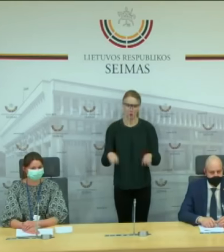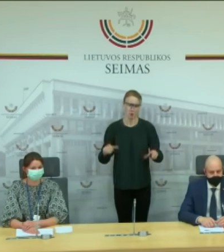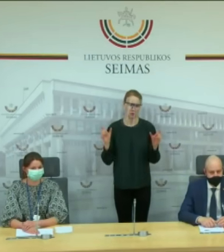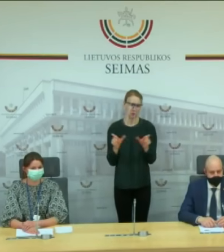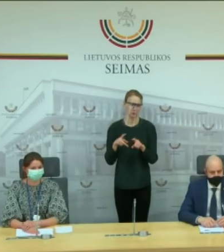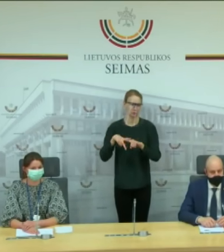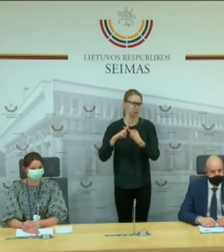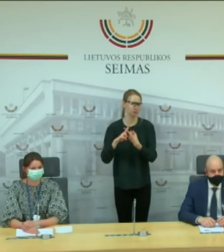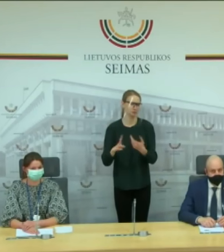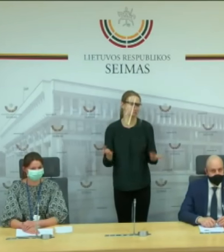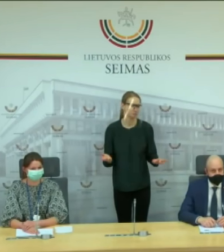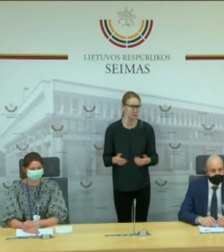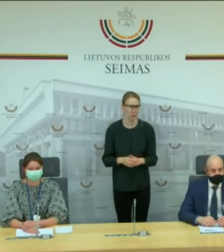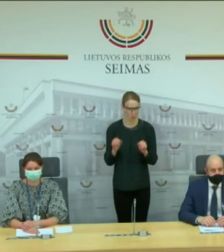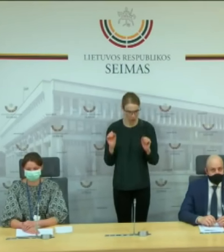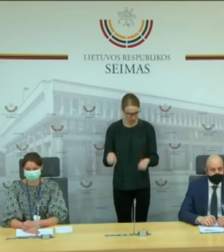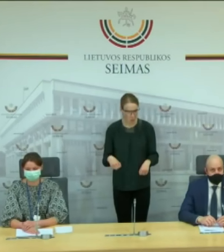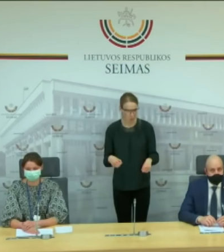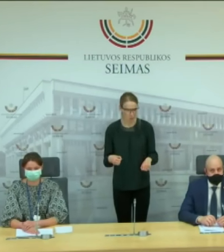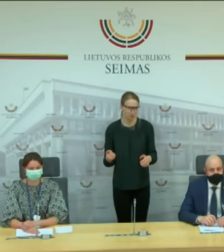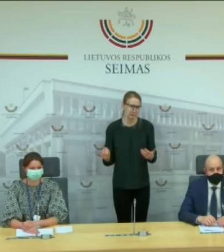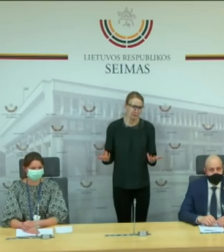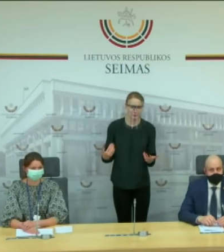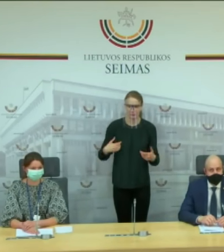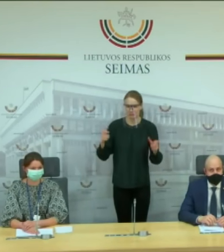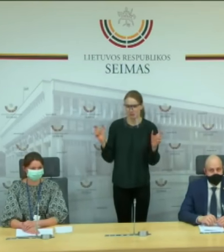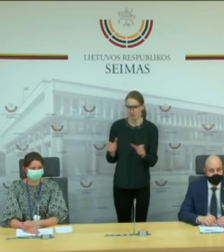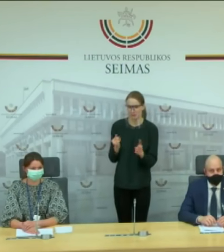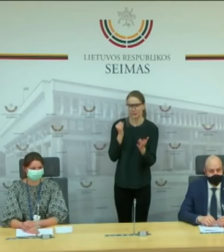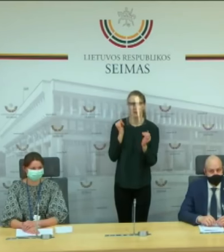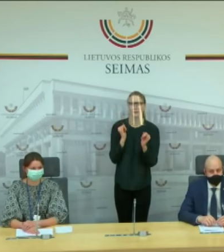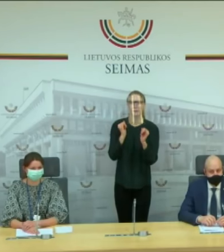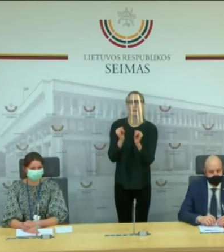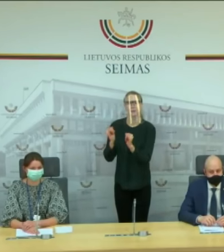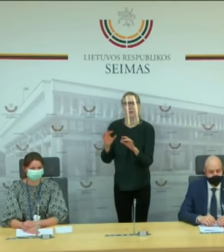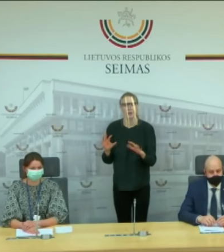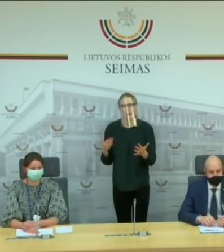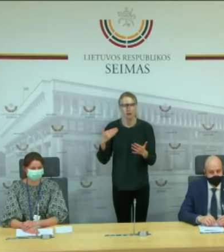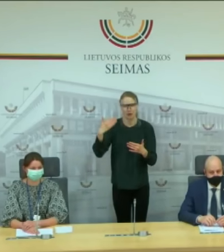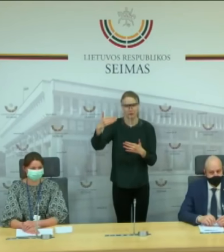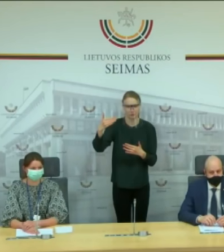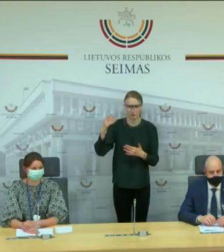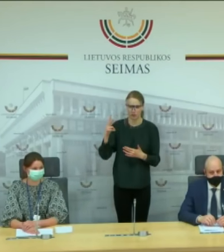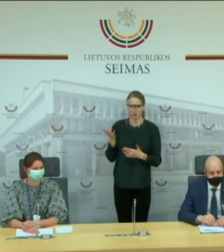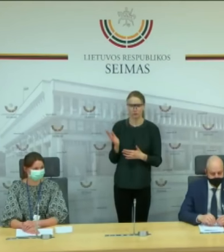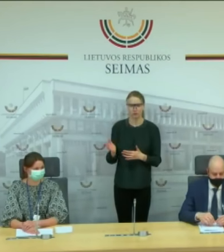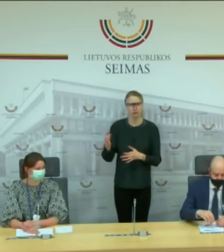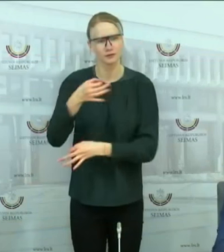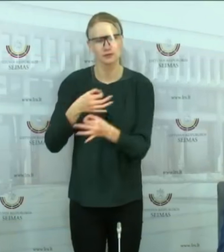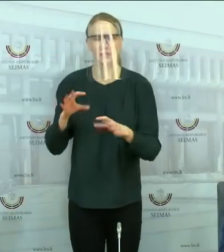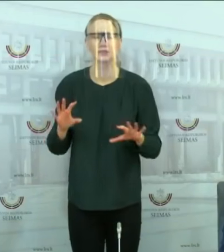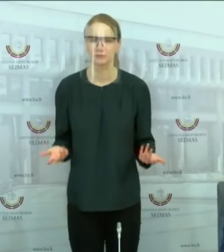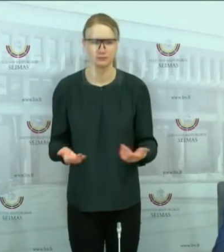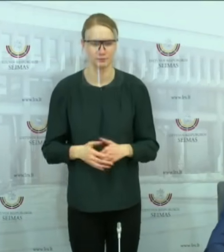diena. Ar tai realu, kokius konkrečiai karantino režimo sušvelninimus numatytas svarstyti vyriausybėje trečiadienį?